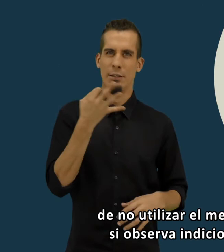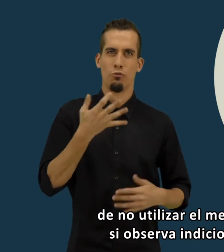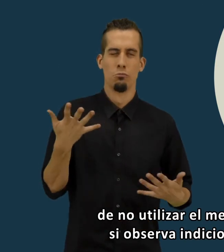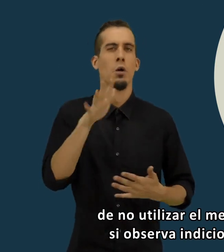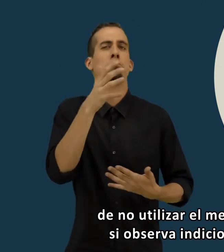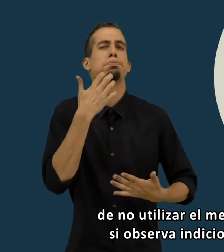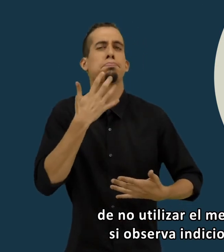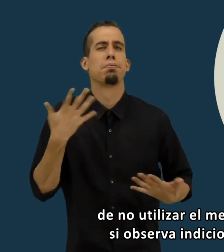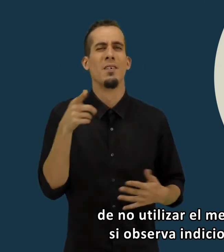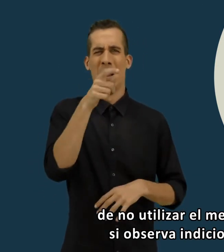niños,